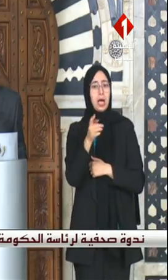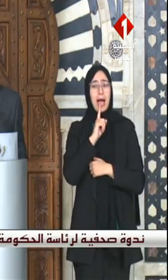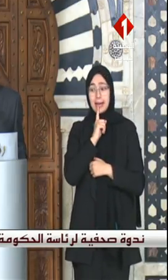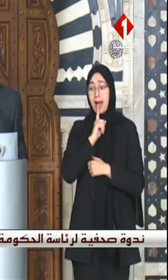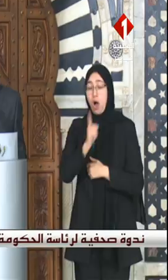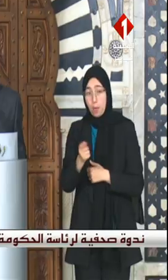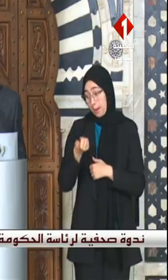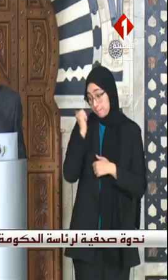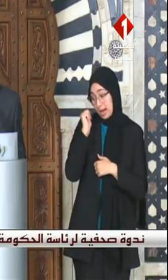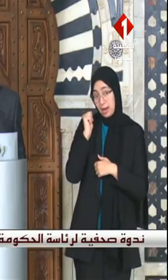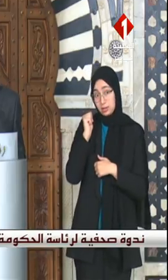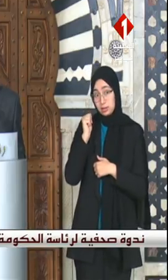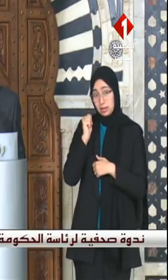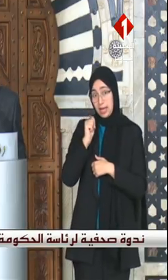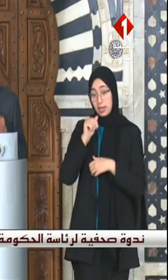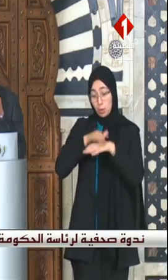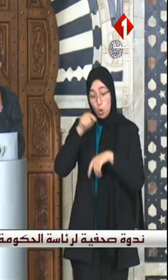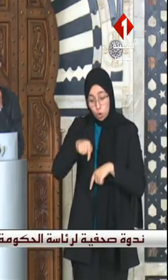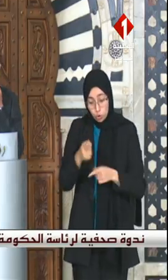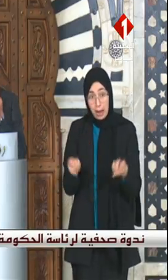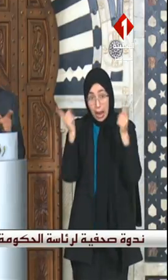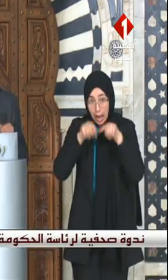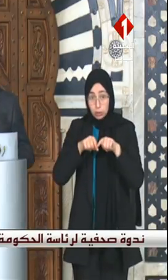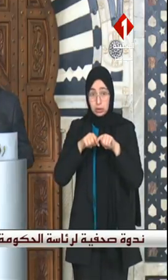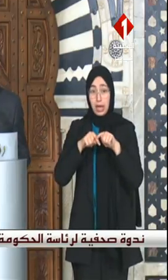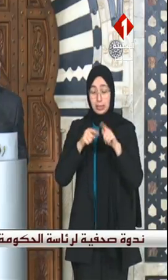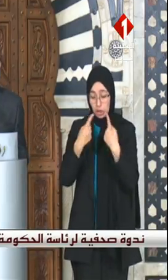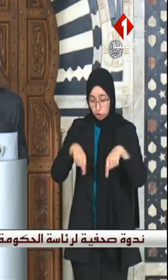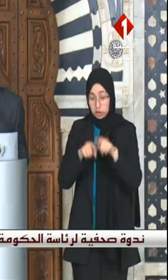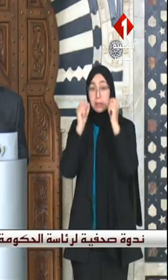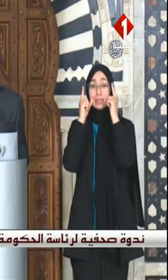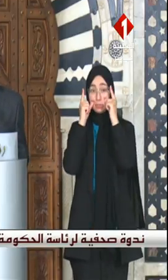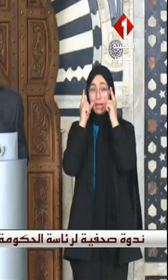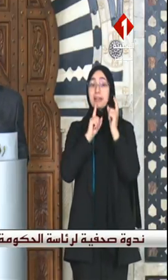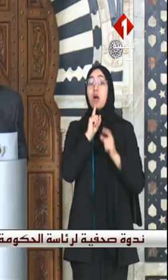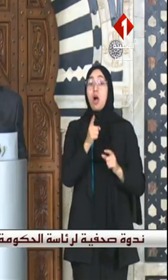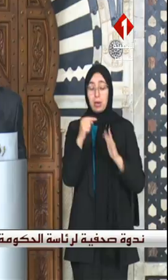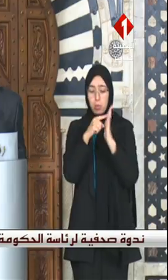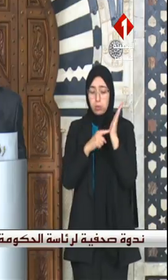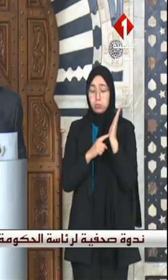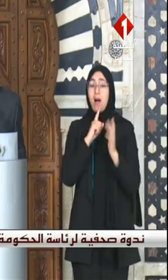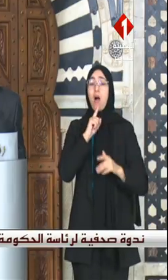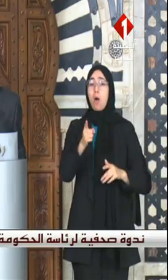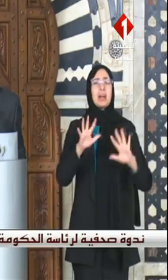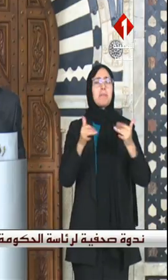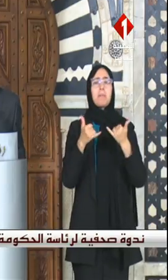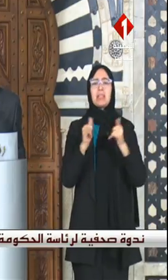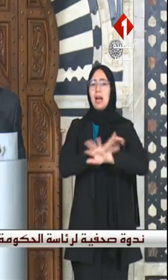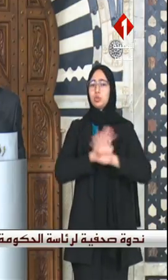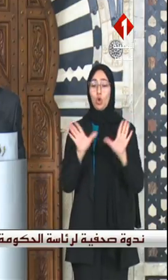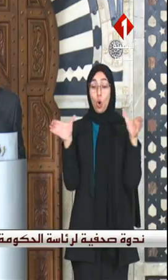تعليمات ليلة البارح بركة وأكدناها اليوم حاليا في الاجتماع صباحة اليوم في ضرورة إعطاء تعليمات